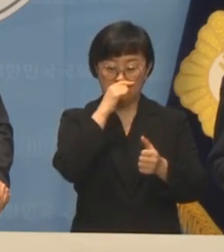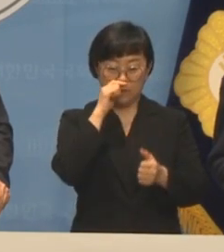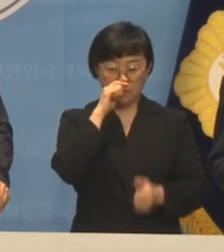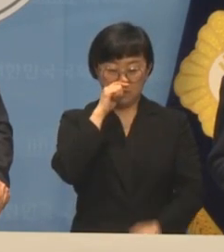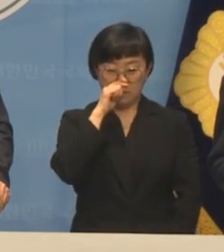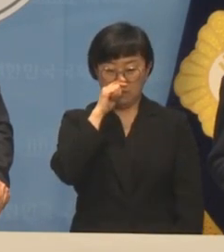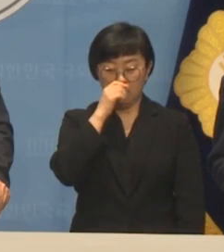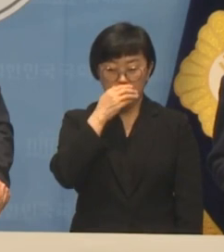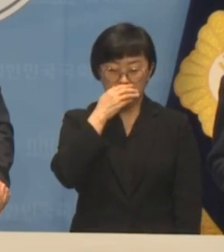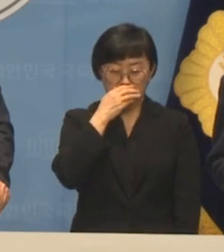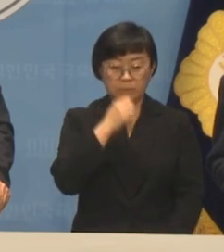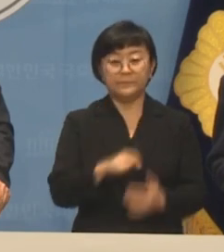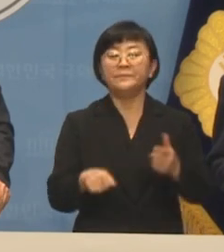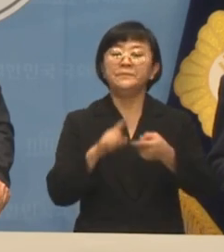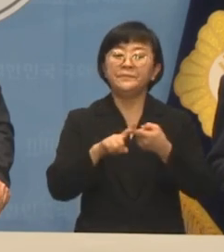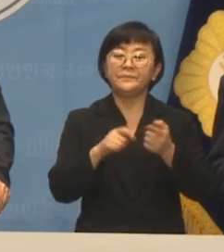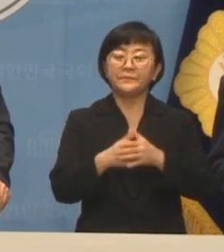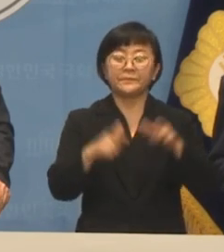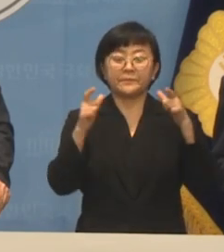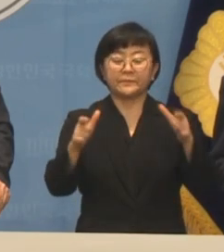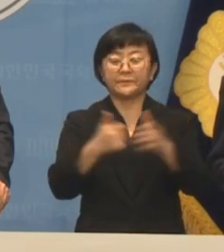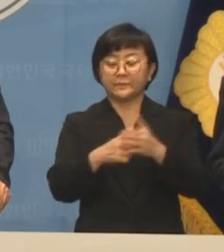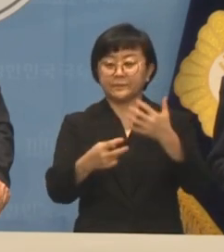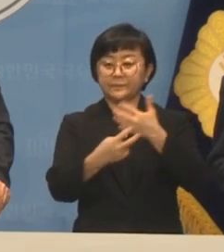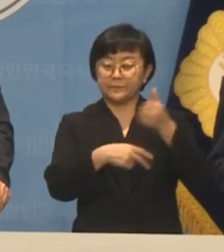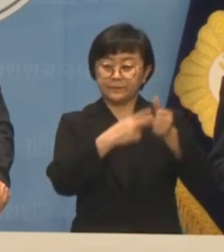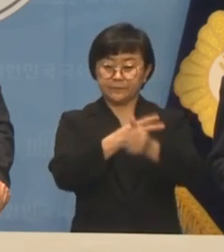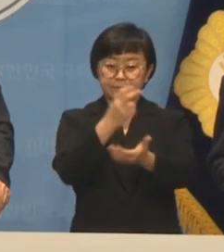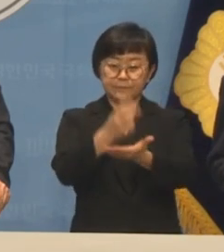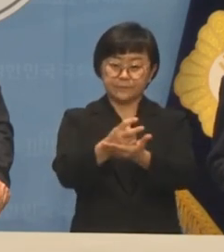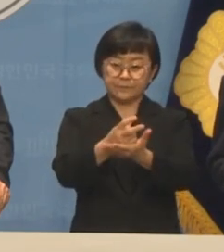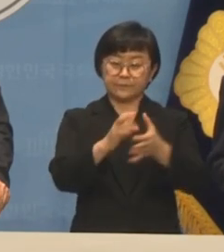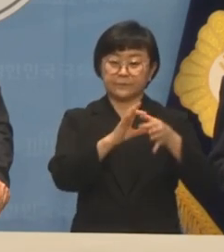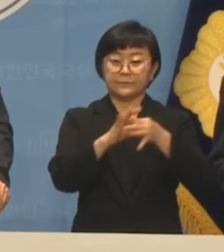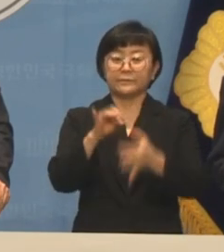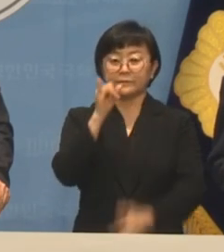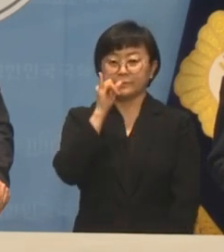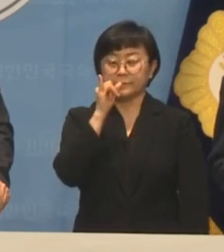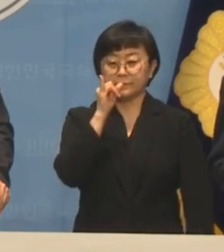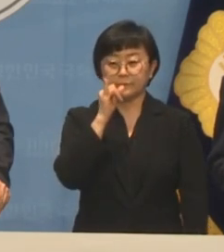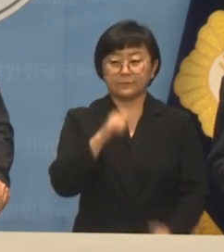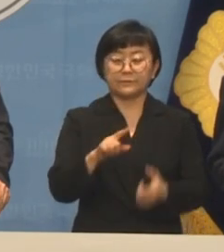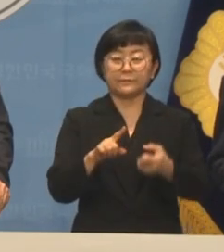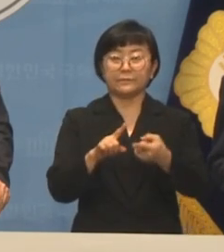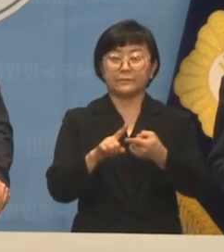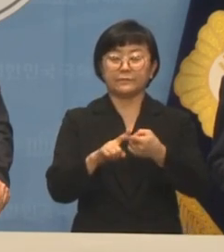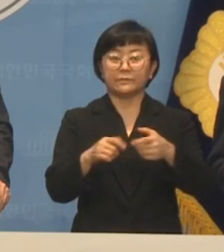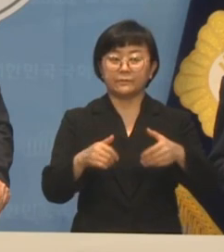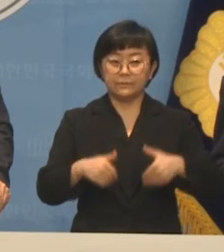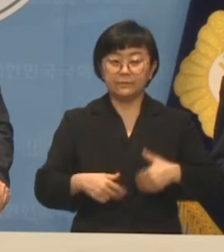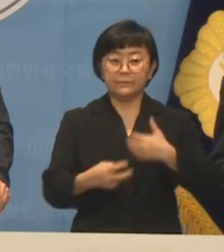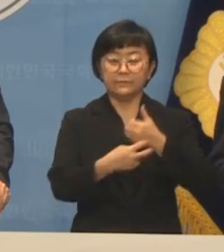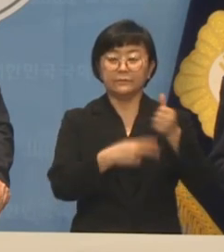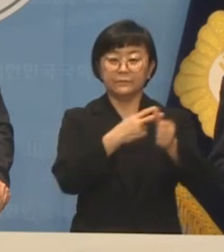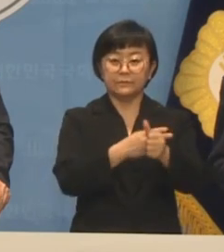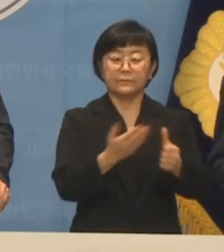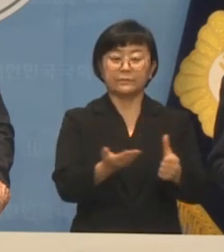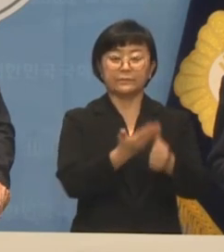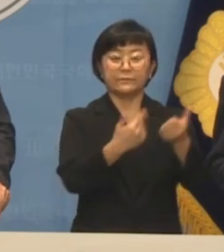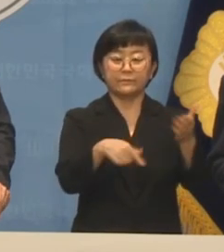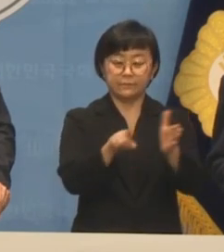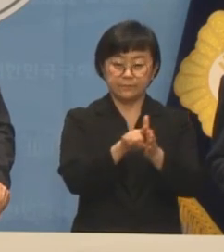늘어난 정원이 공공의대 지역의사제도와 연계돼서 필요한 의사를 양성하려면 이번